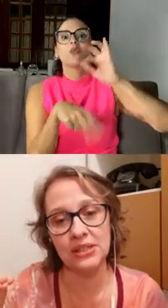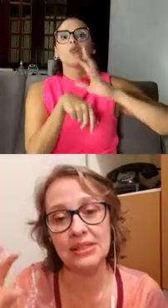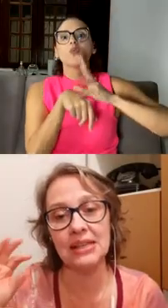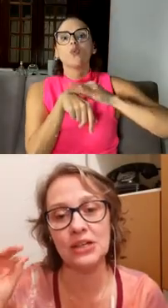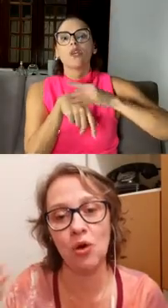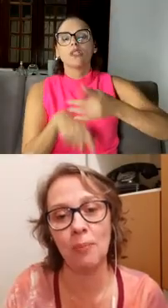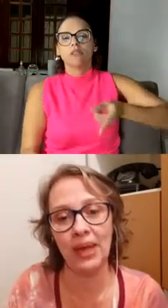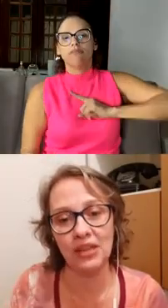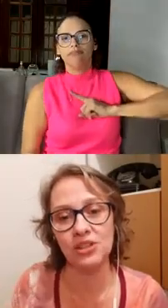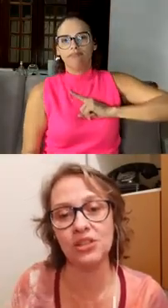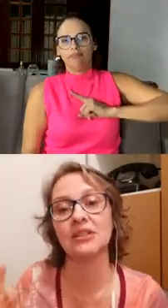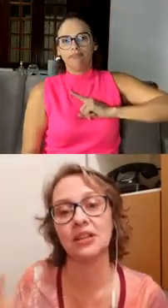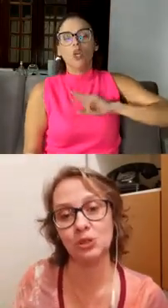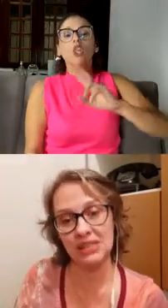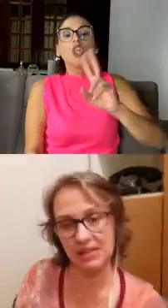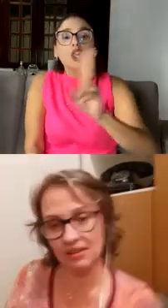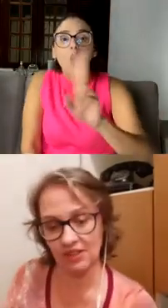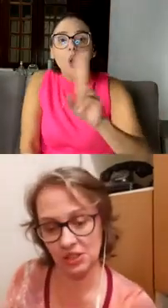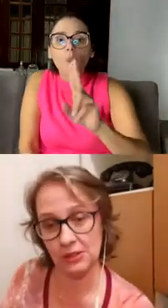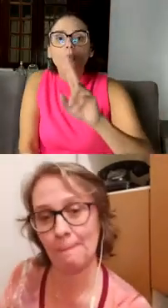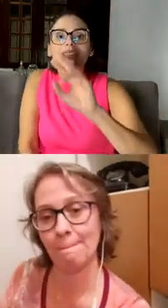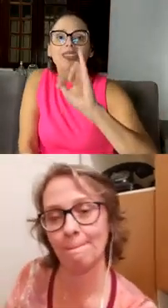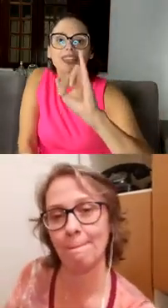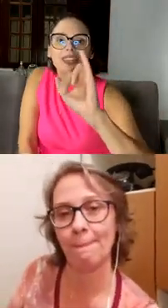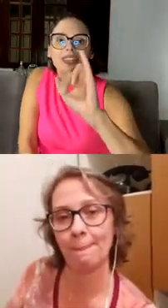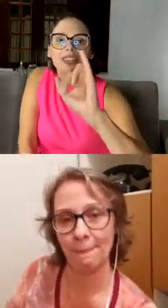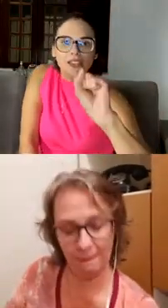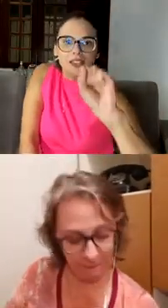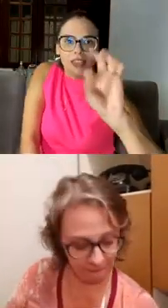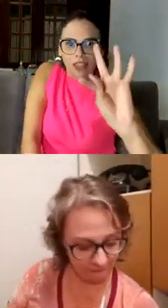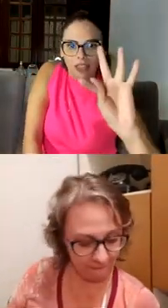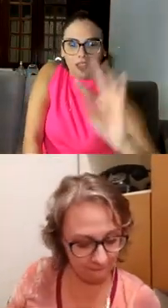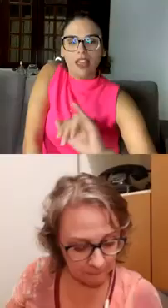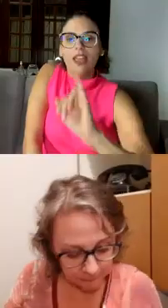infecções sexualmente transmissíveis.